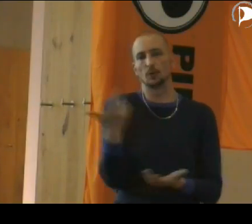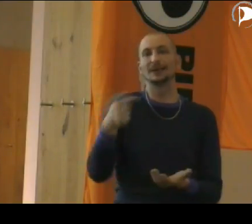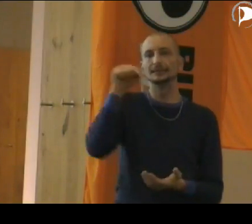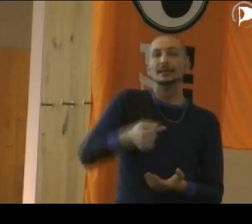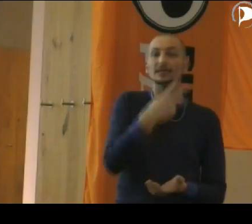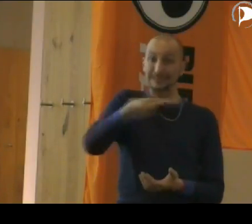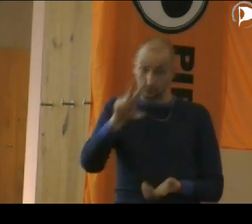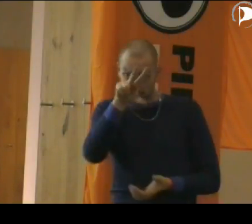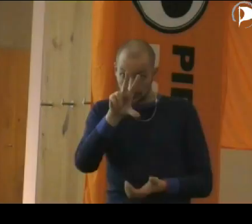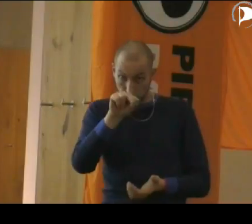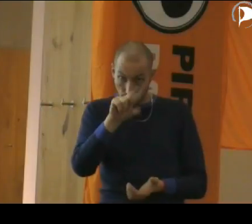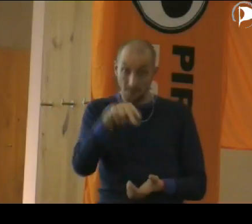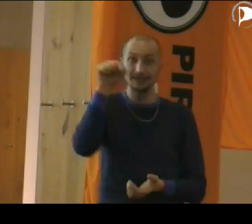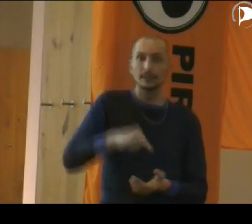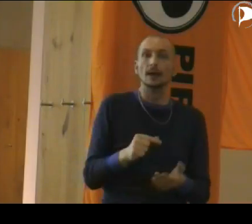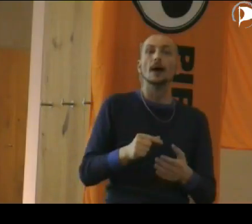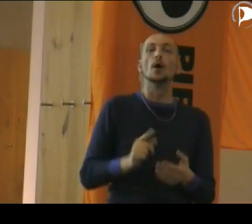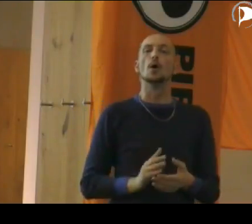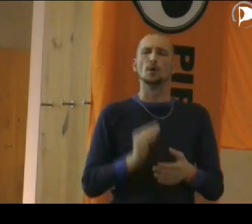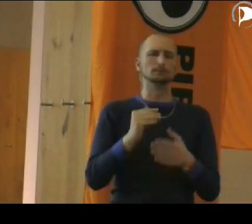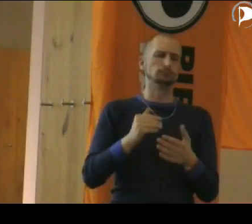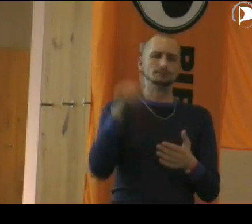sein dass wir die höhe der parteienfinanzierung